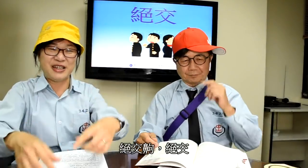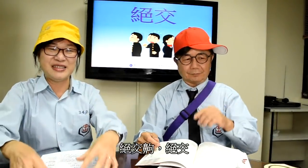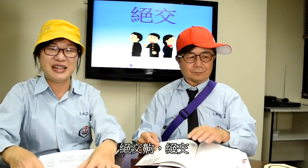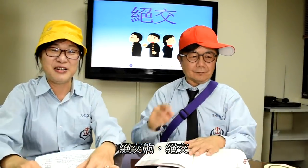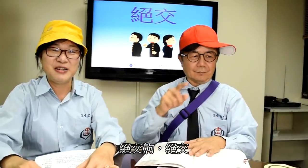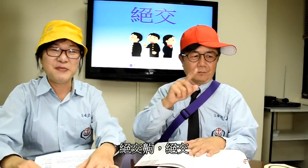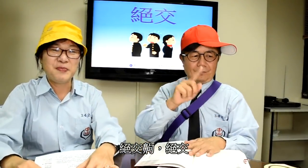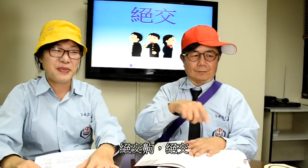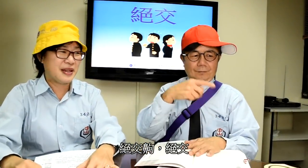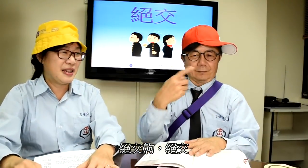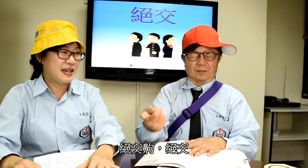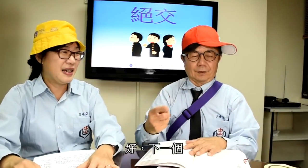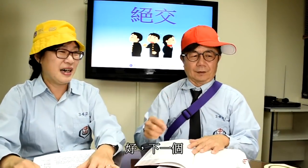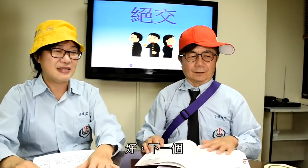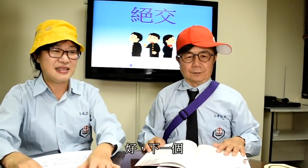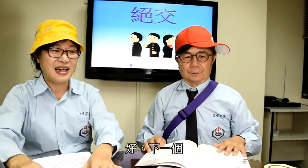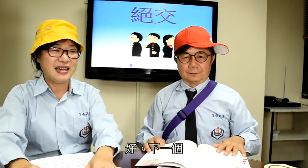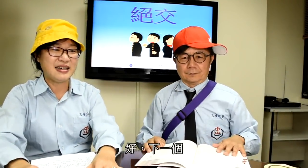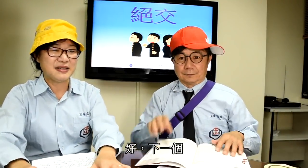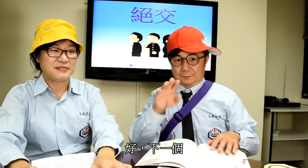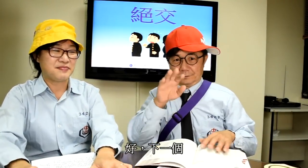绝交，好，下一个，